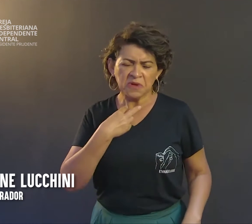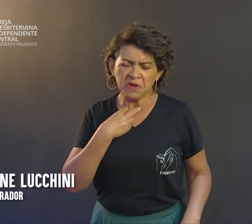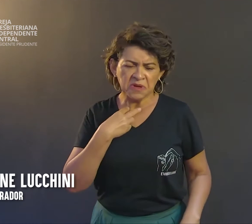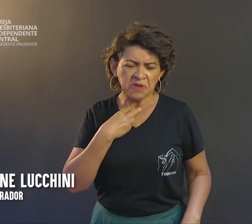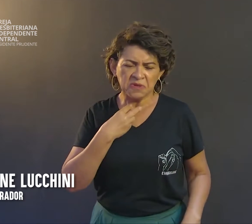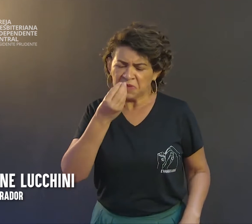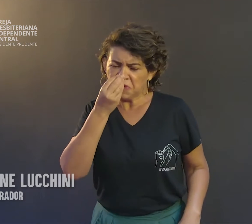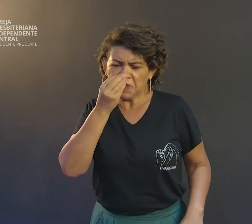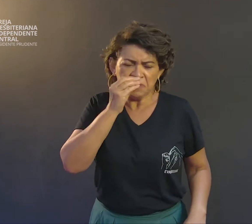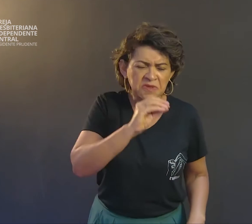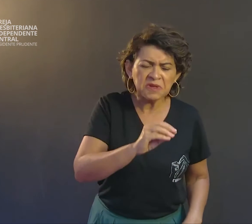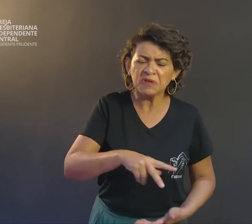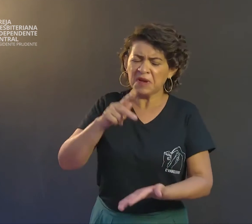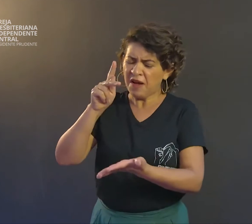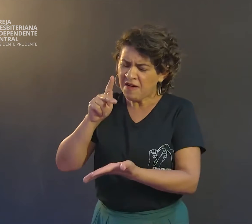verdade revelada nas Escrituras.